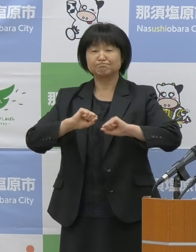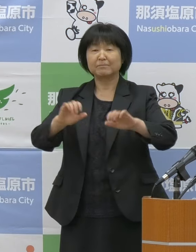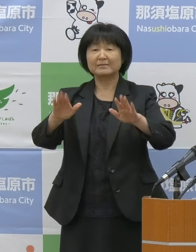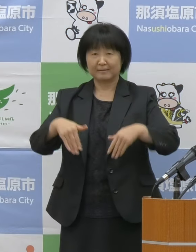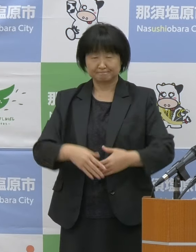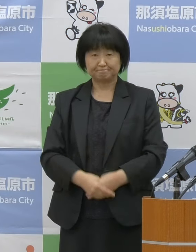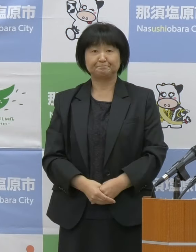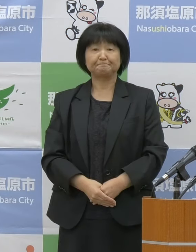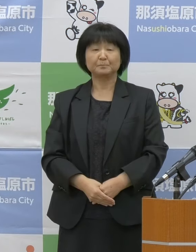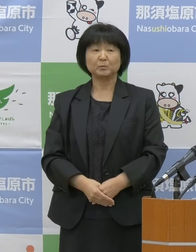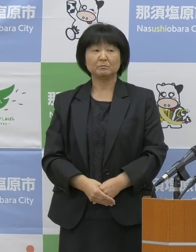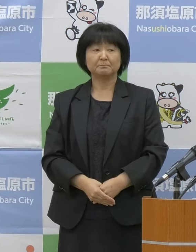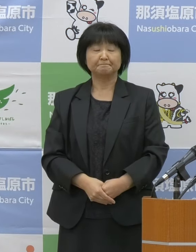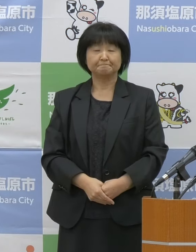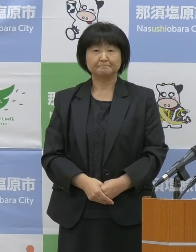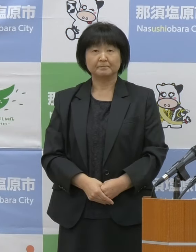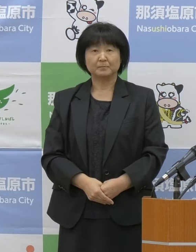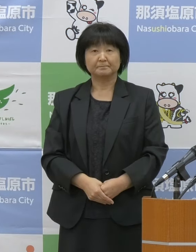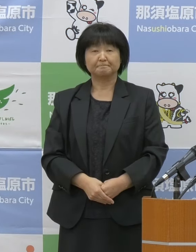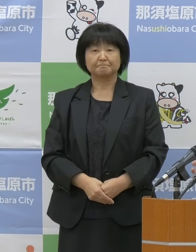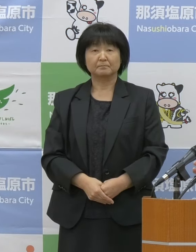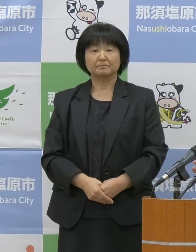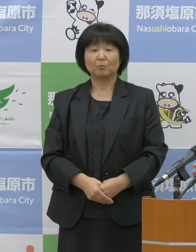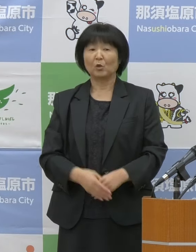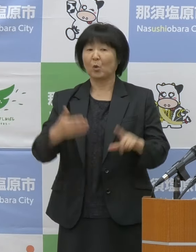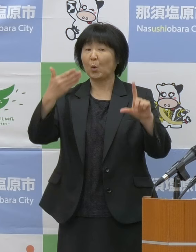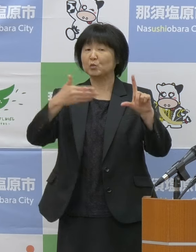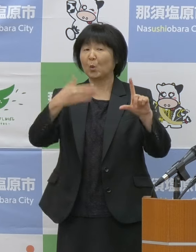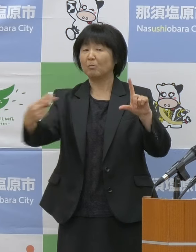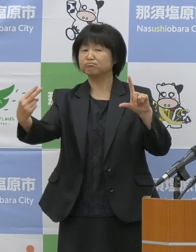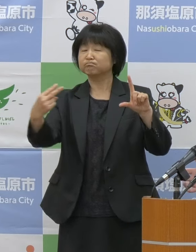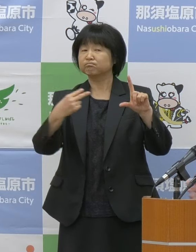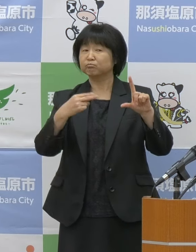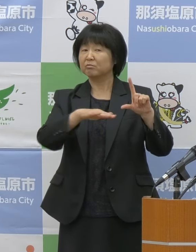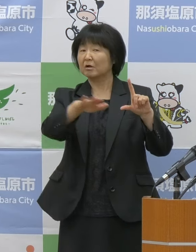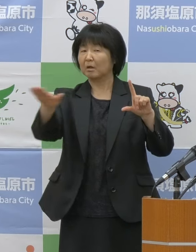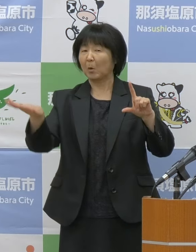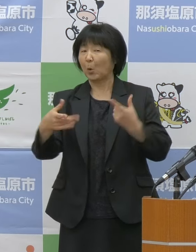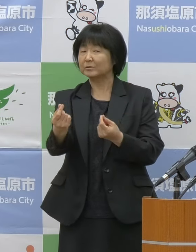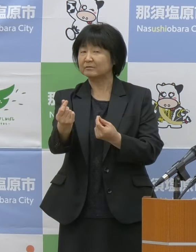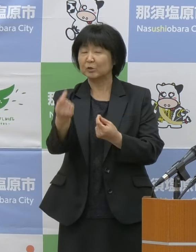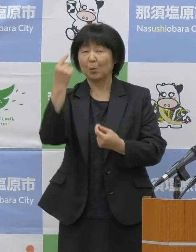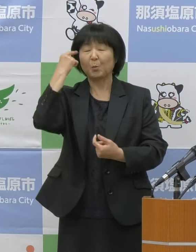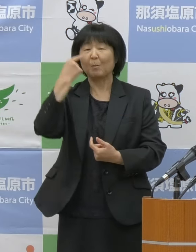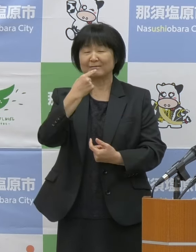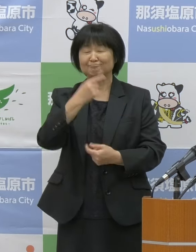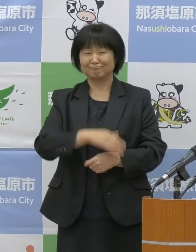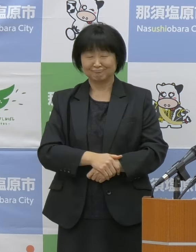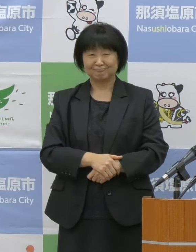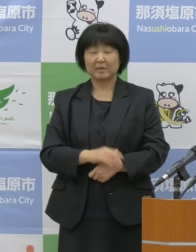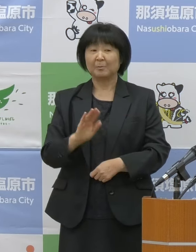きました。これは動画をご視聴の皆様もそうかもしれませんが、私